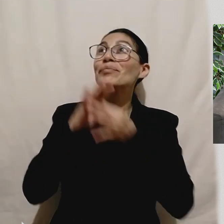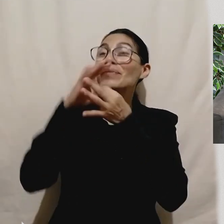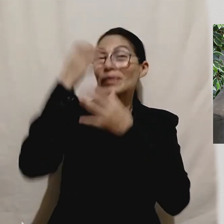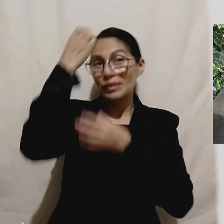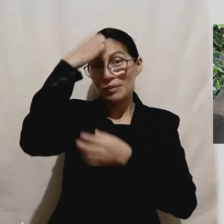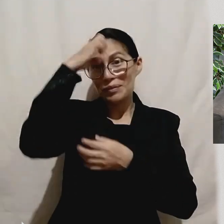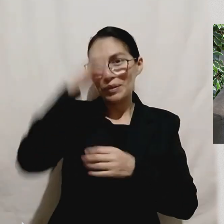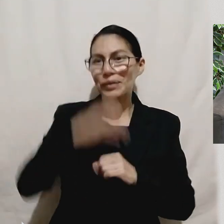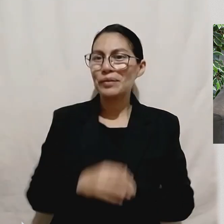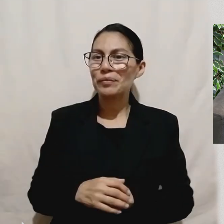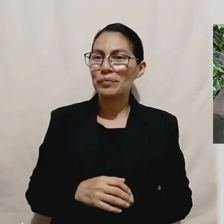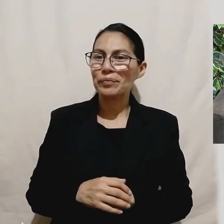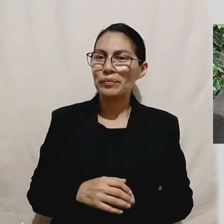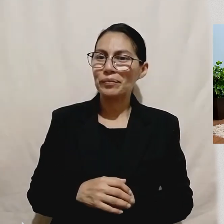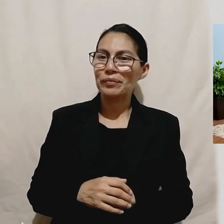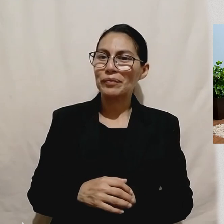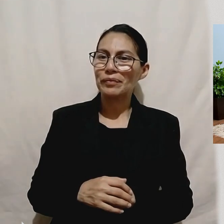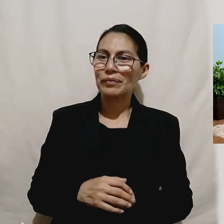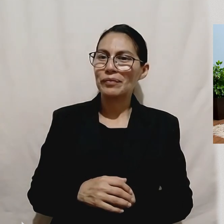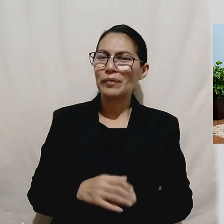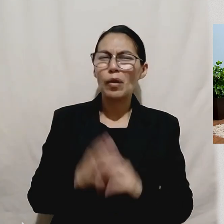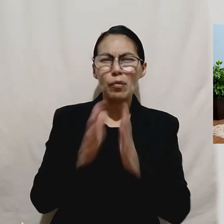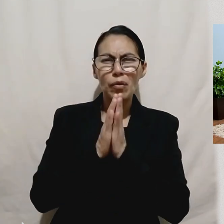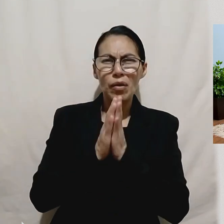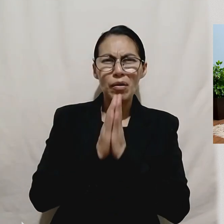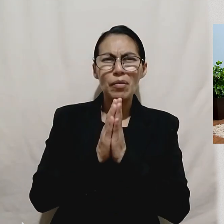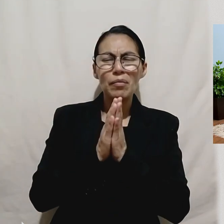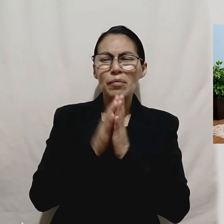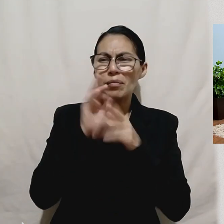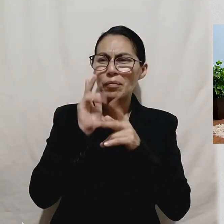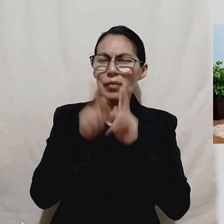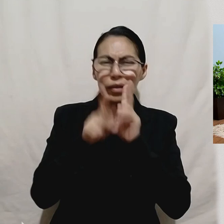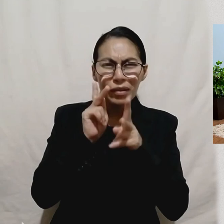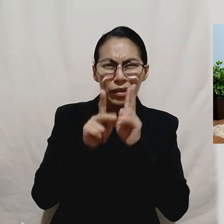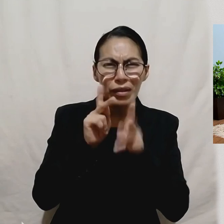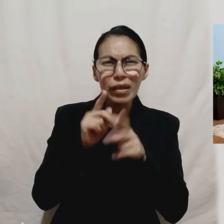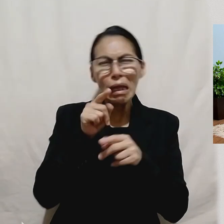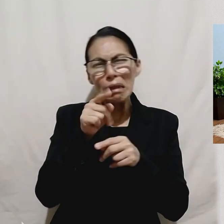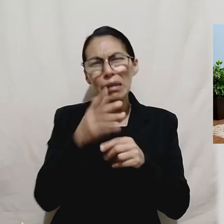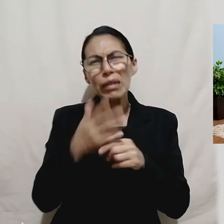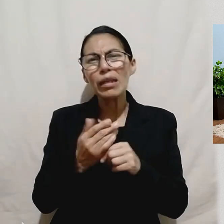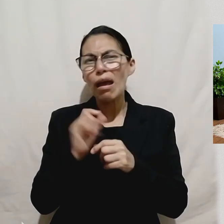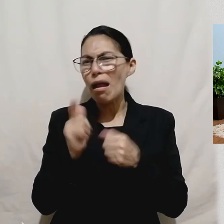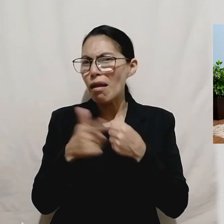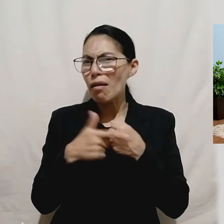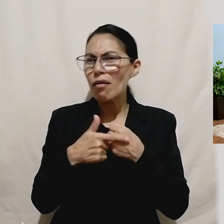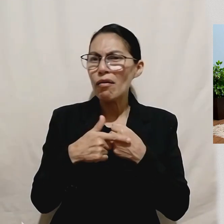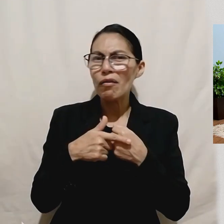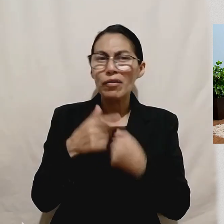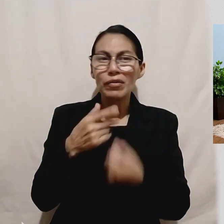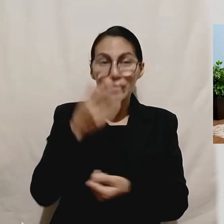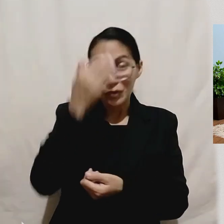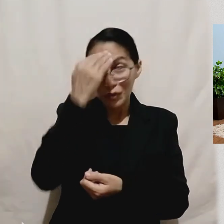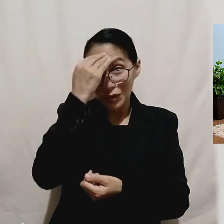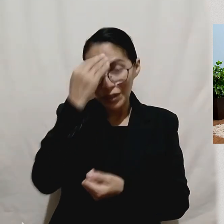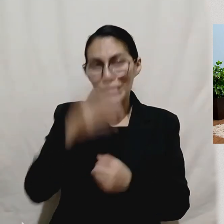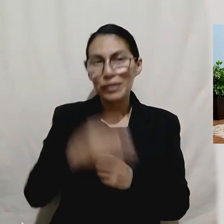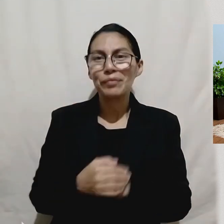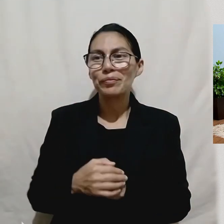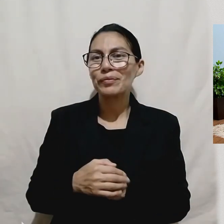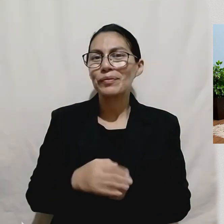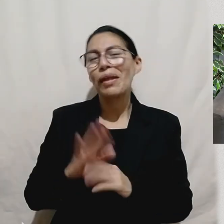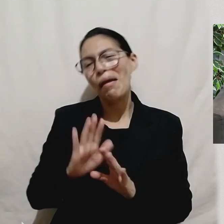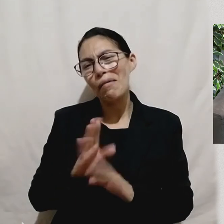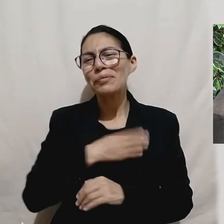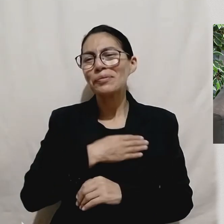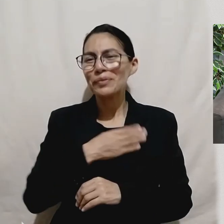con mis Gracias Danna cuéntanos algo de ti para que podamos familiarizarnos contigo